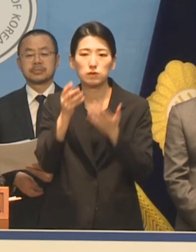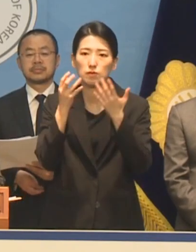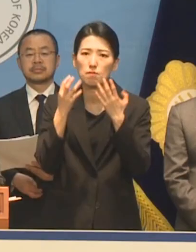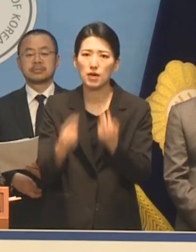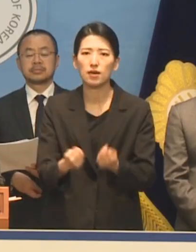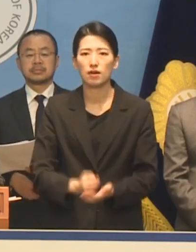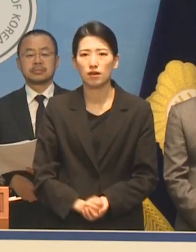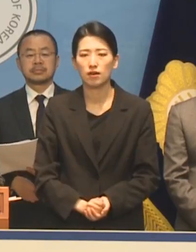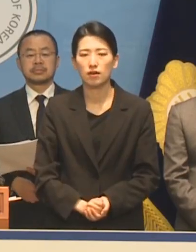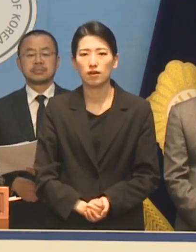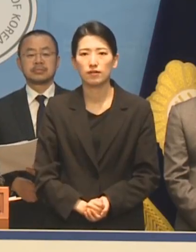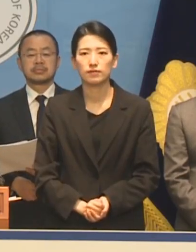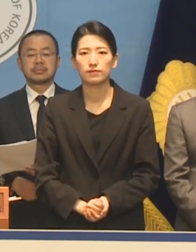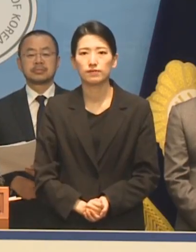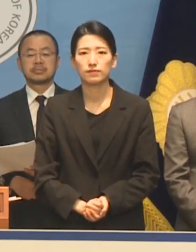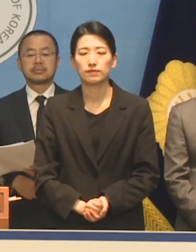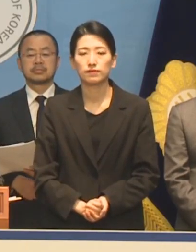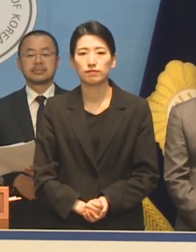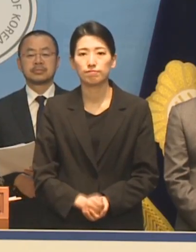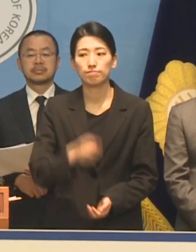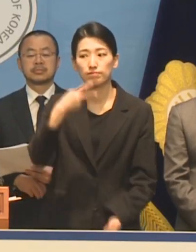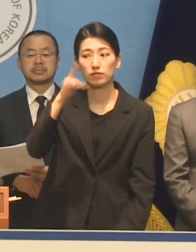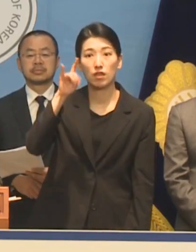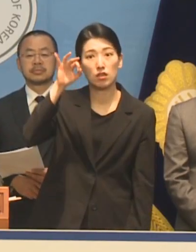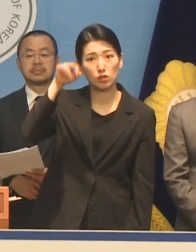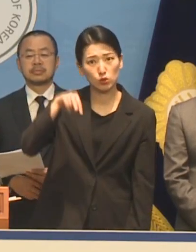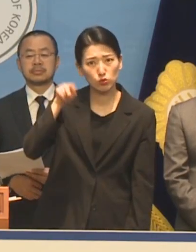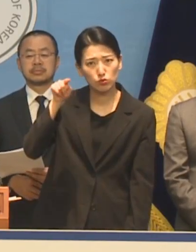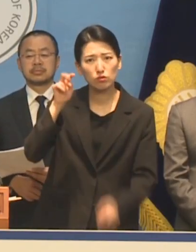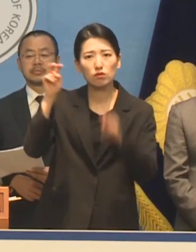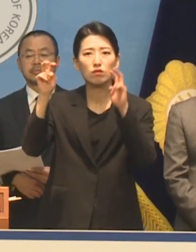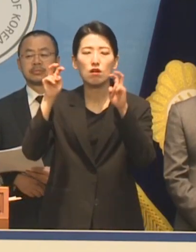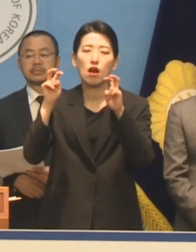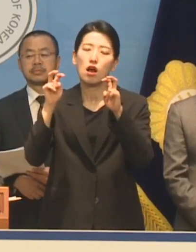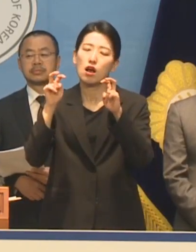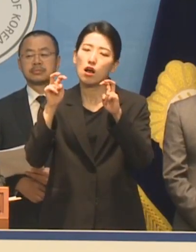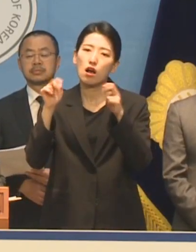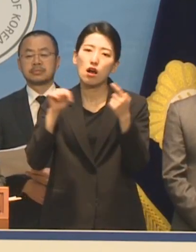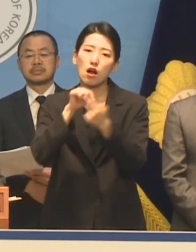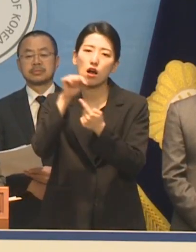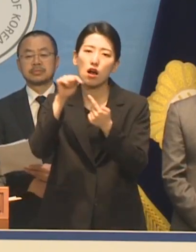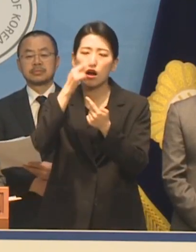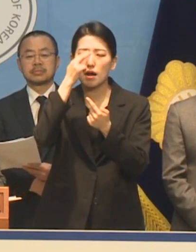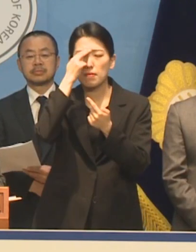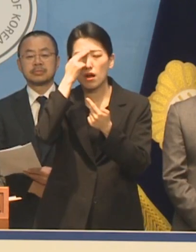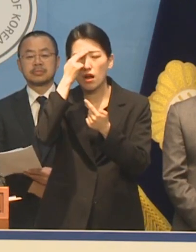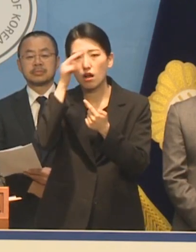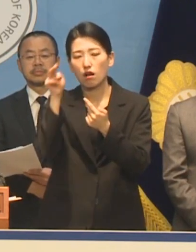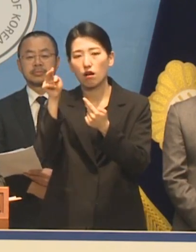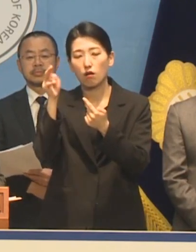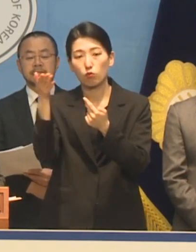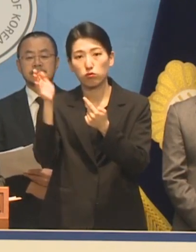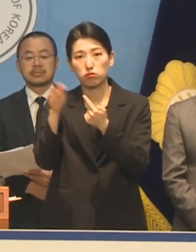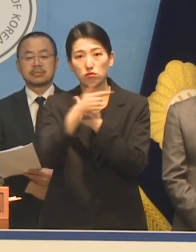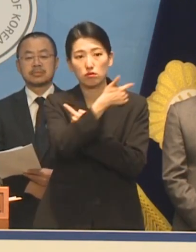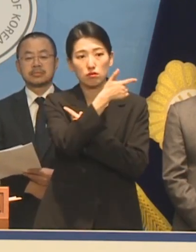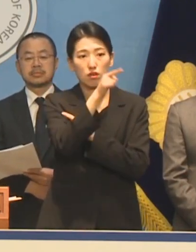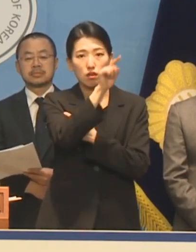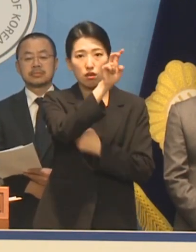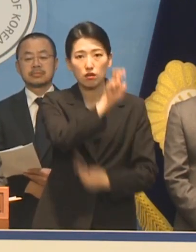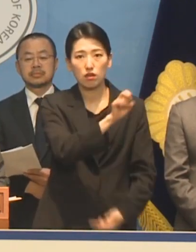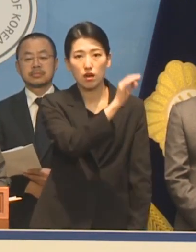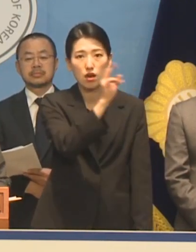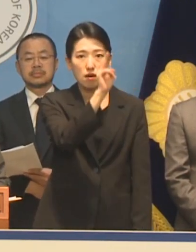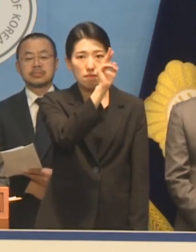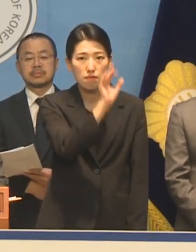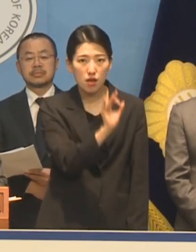특히 대유 위니아 그룹이 굉장히 어려운 상황임에도 불구하고 남양유업의